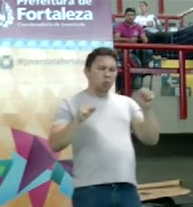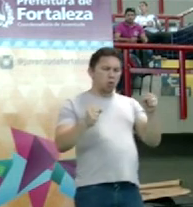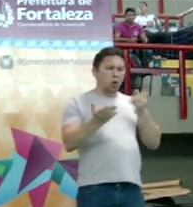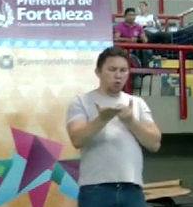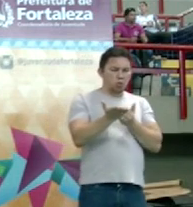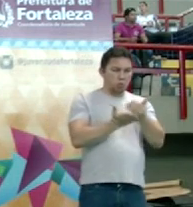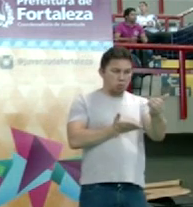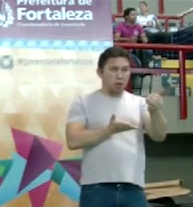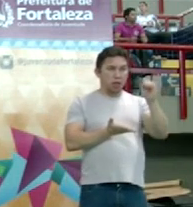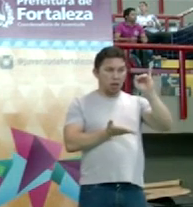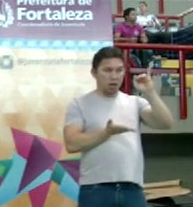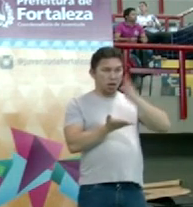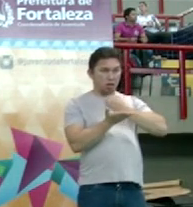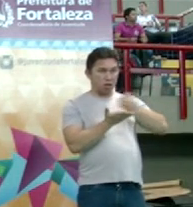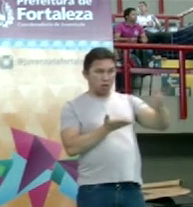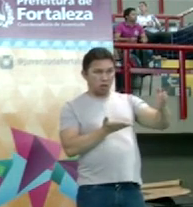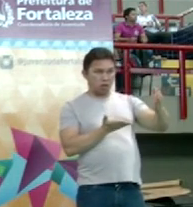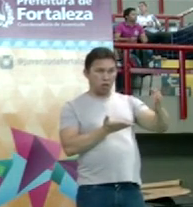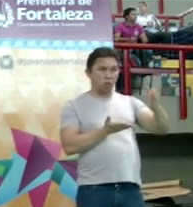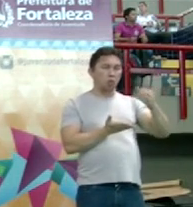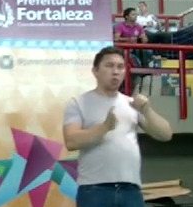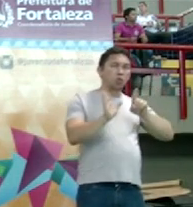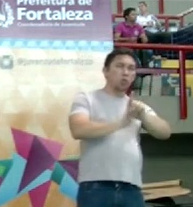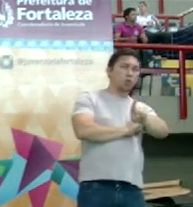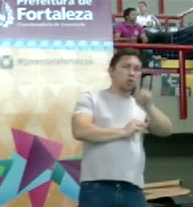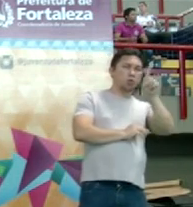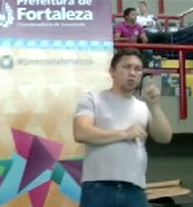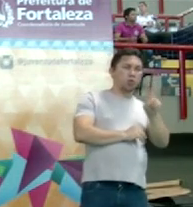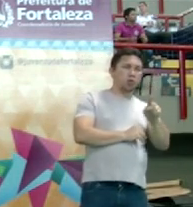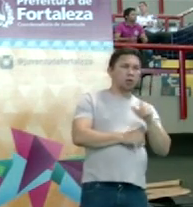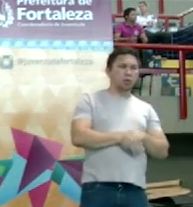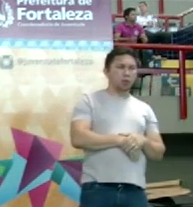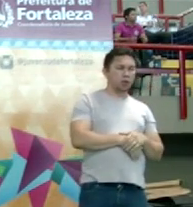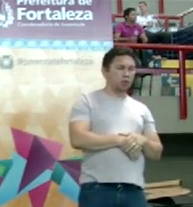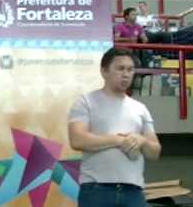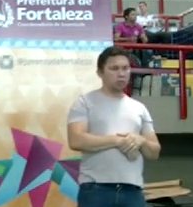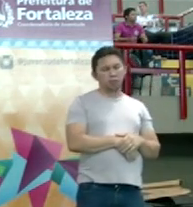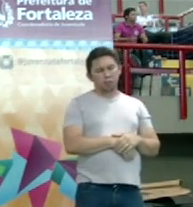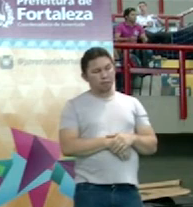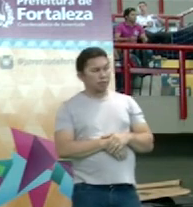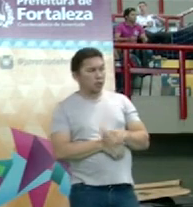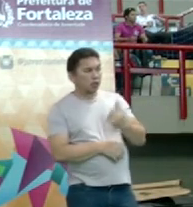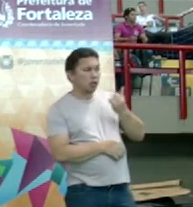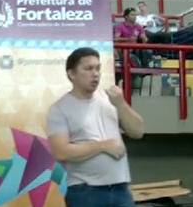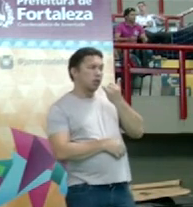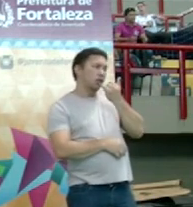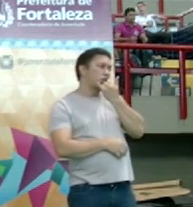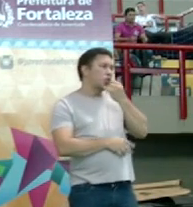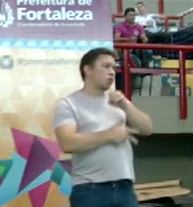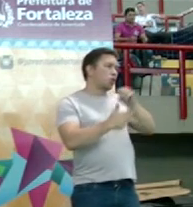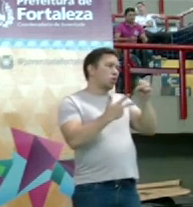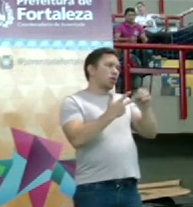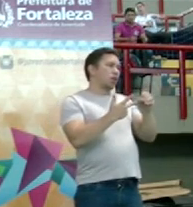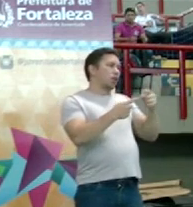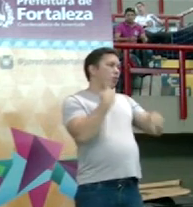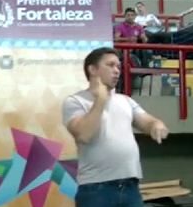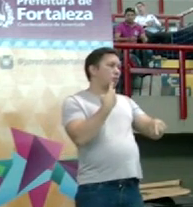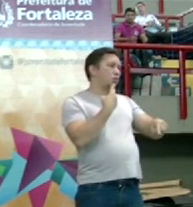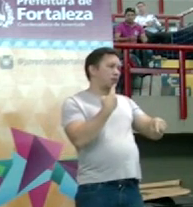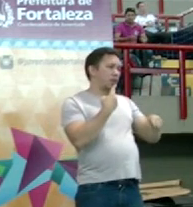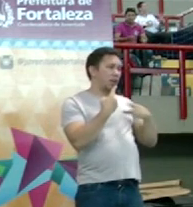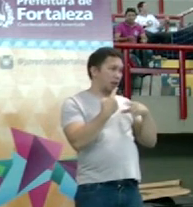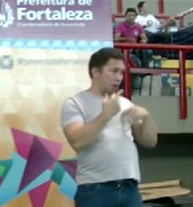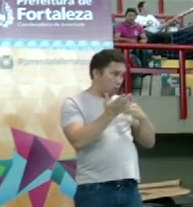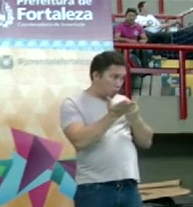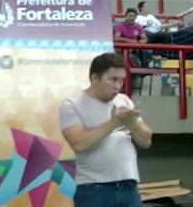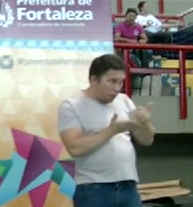começar a introdução com uma interrogação no Enem? De jeito nenhum. Eu disse no começo dessa